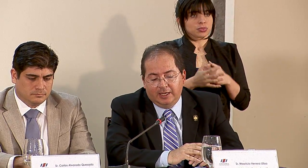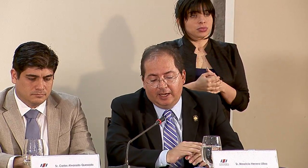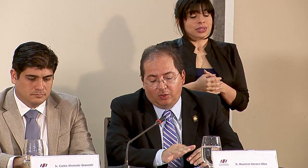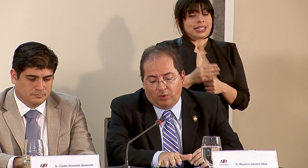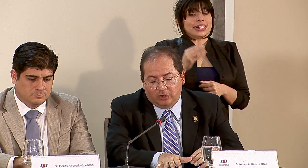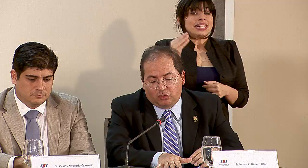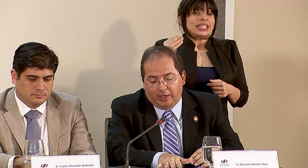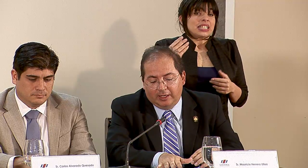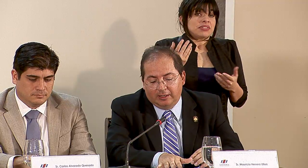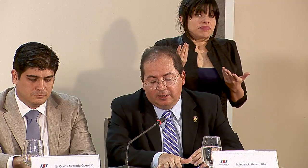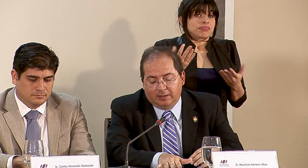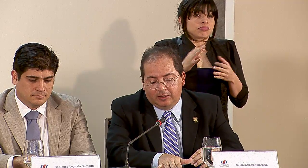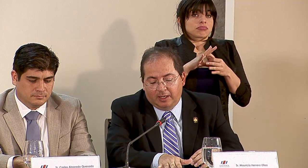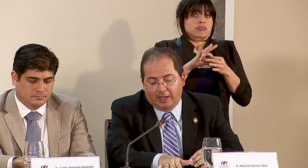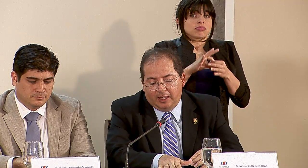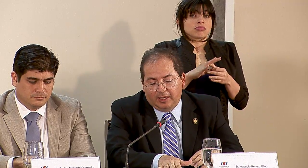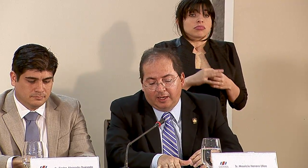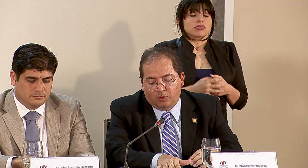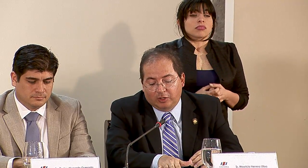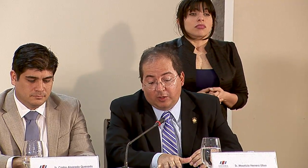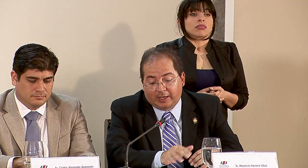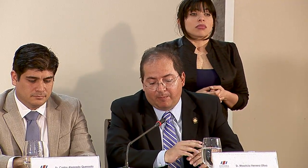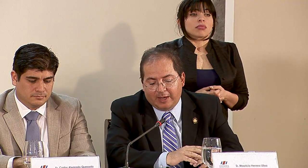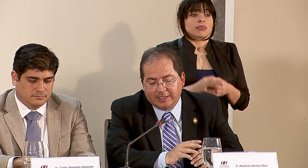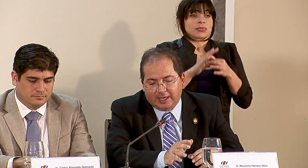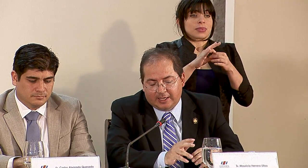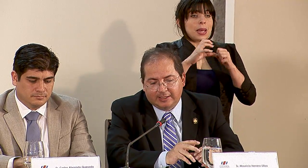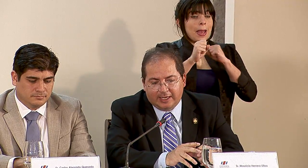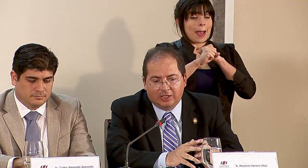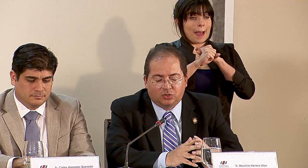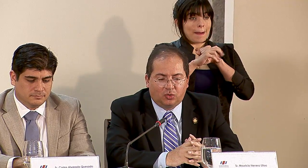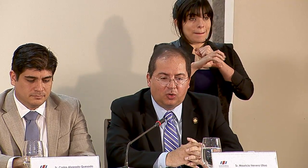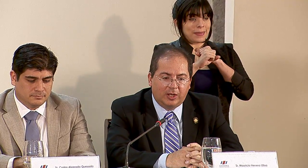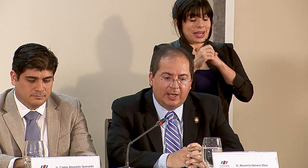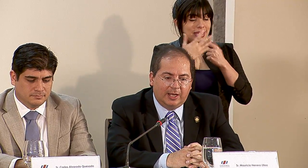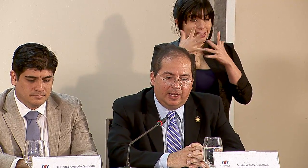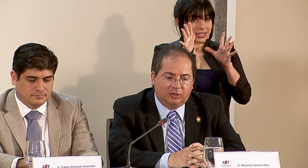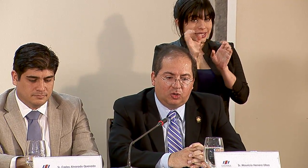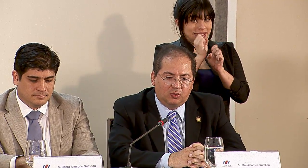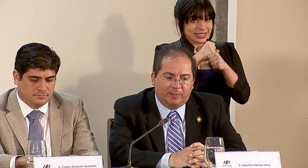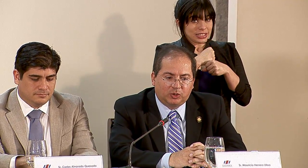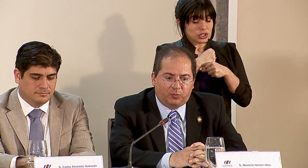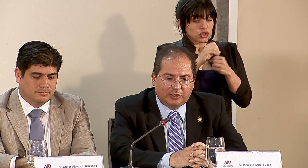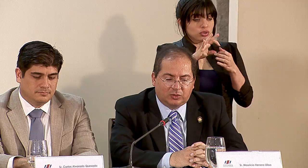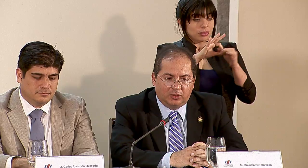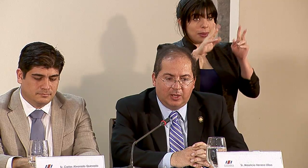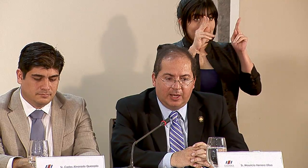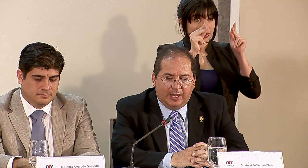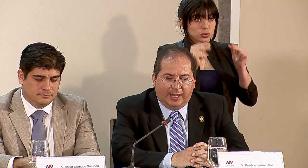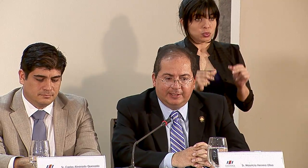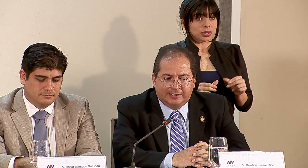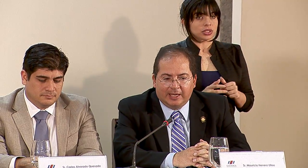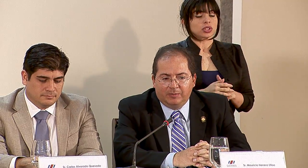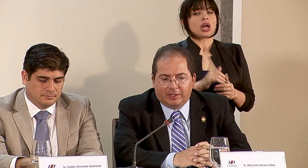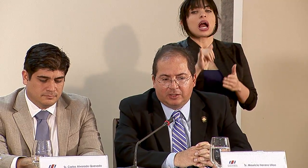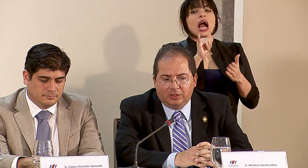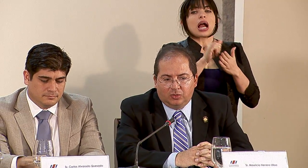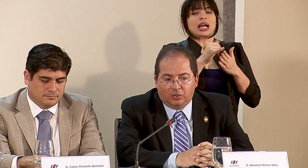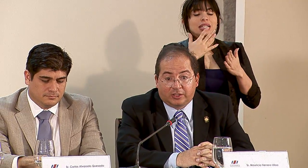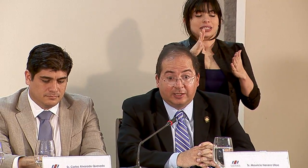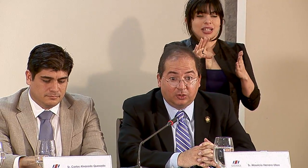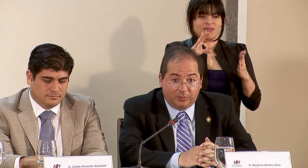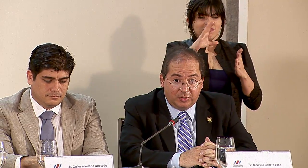Y en cuanto a la campaña que se ha hecho en torno al presupuesto allí se han